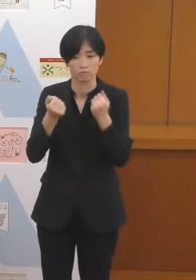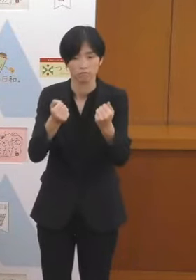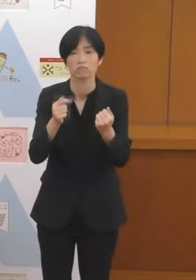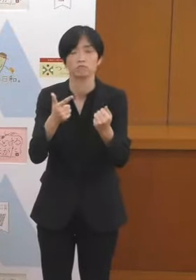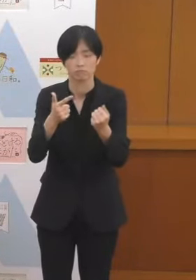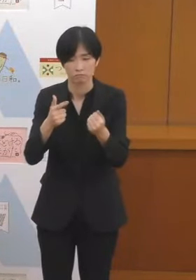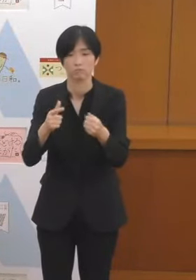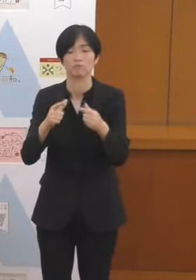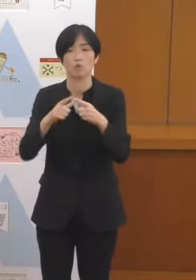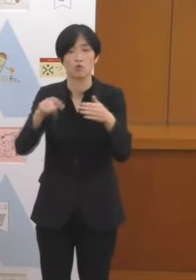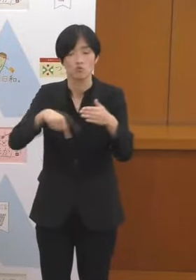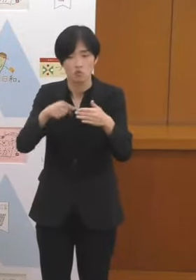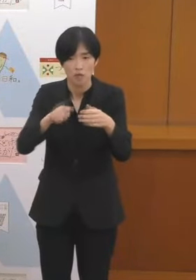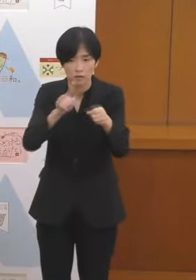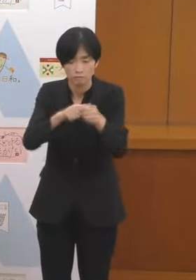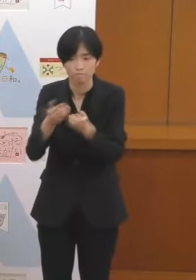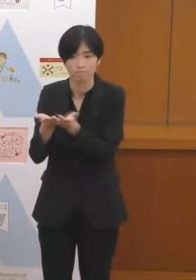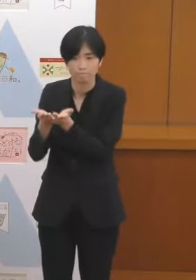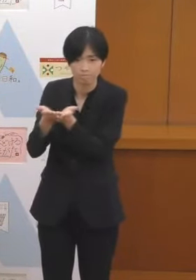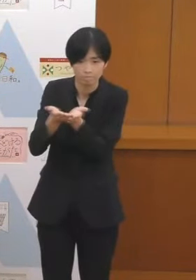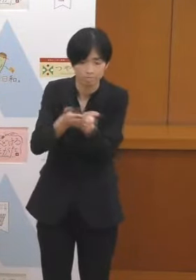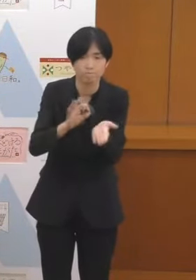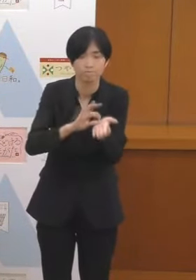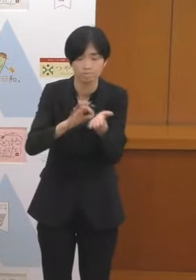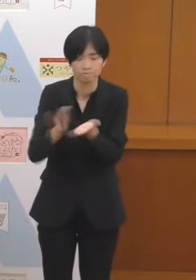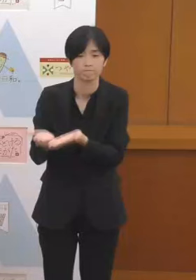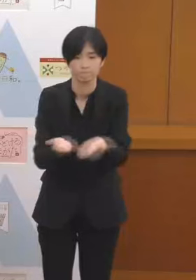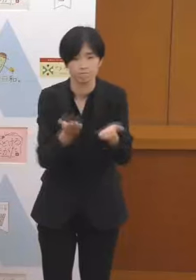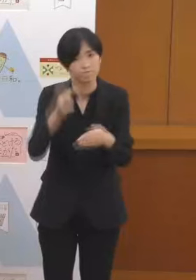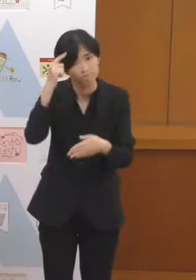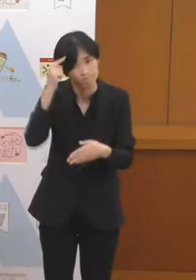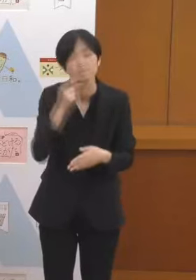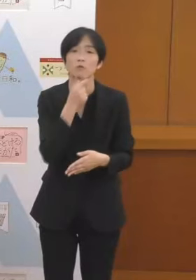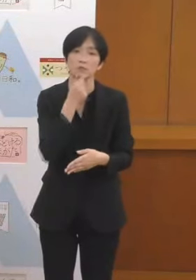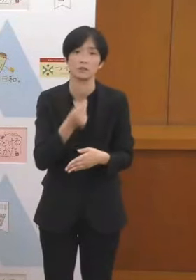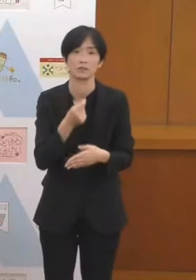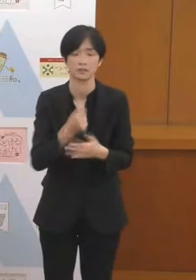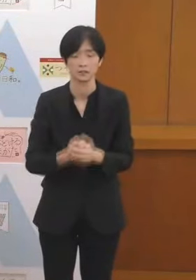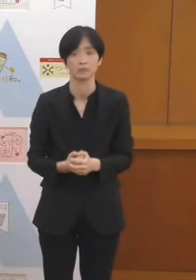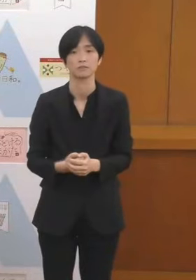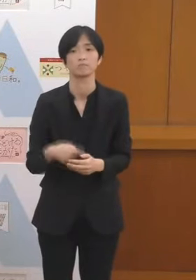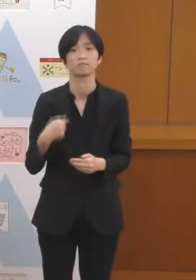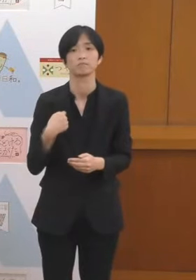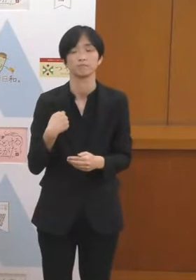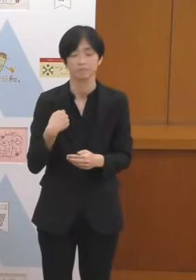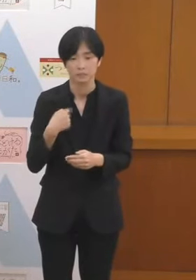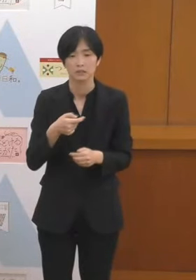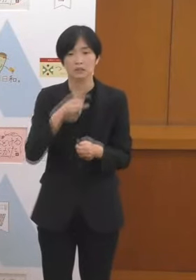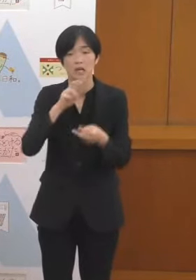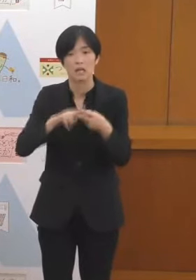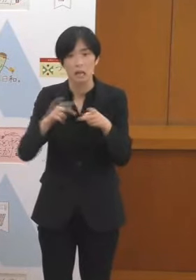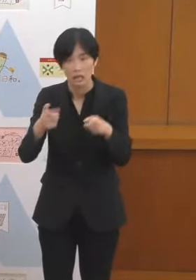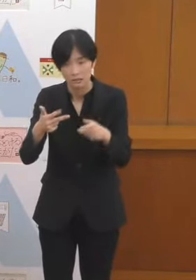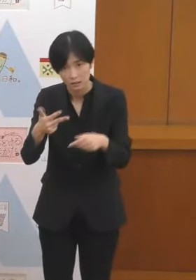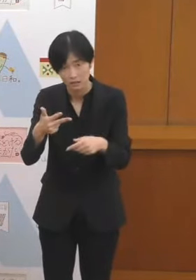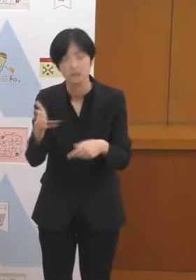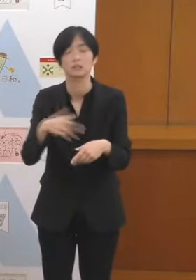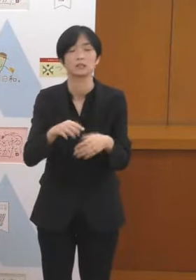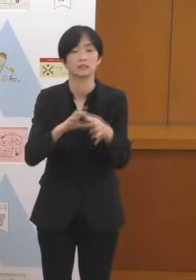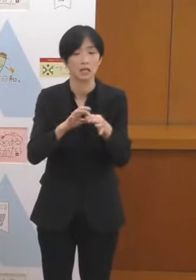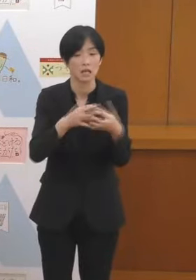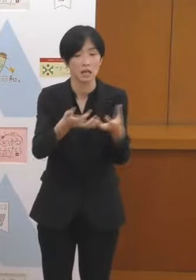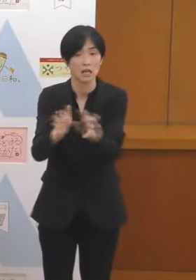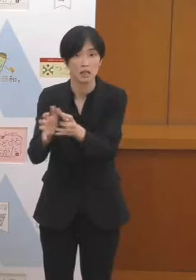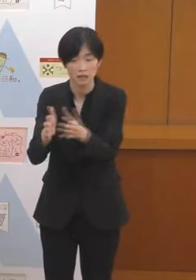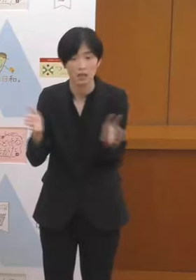にご活用いただきますようお願いいたしますえ件としましては坂田市や関係団体など